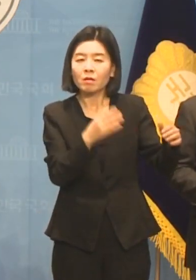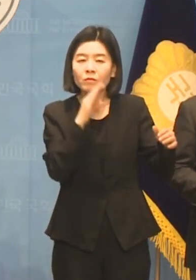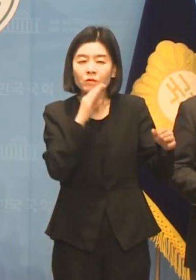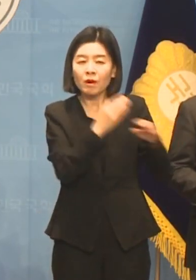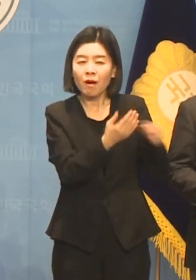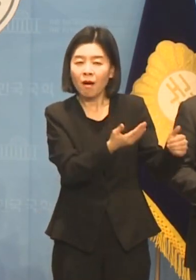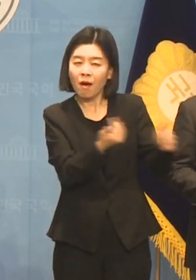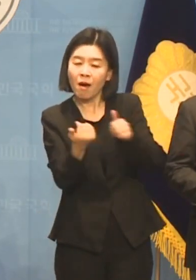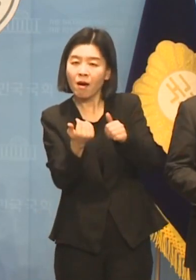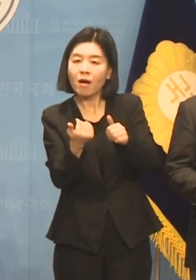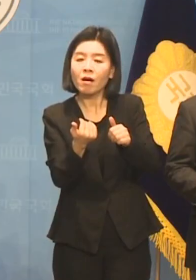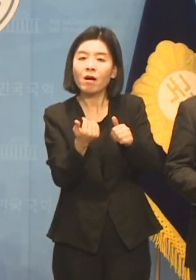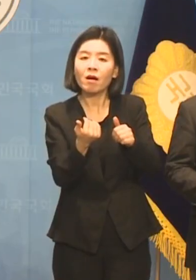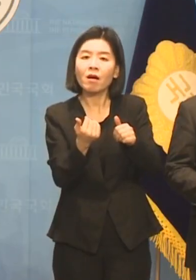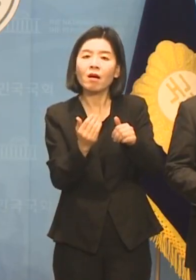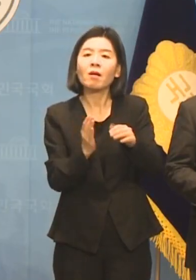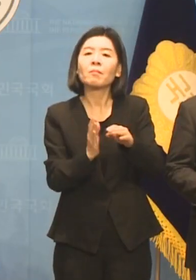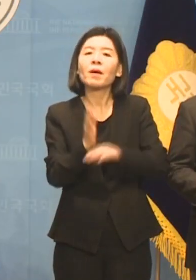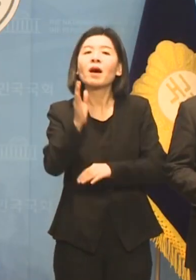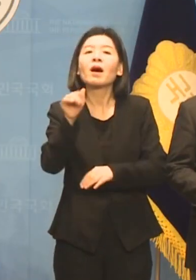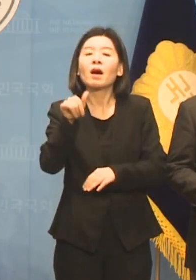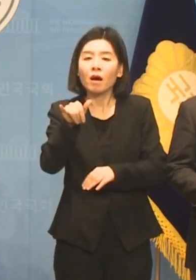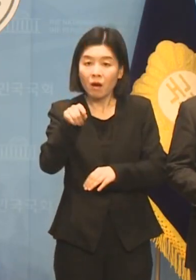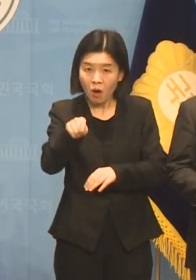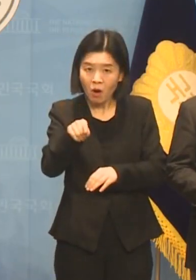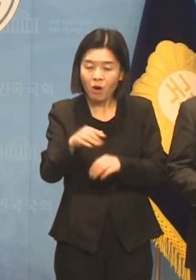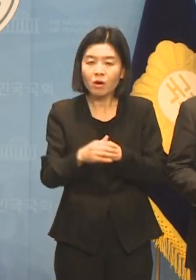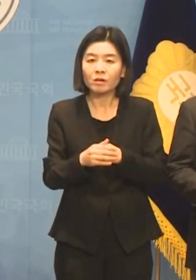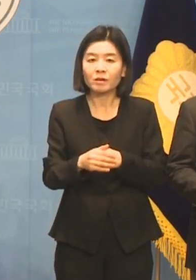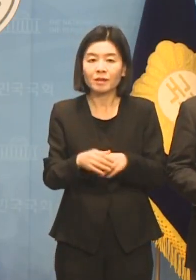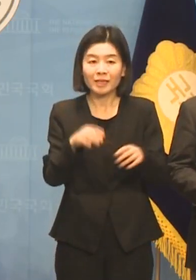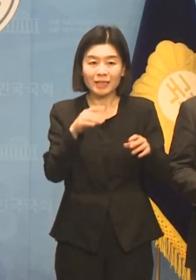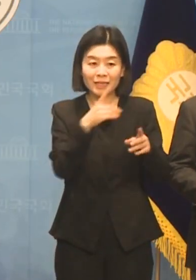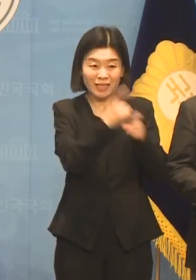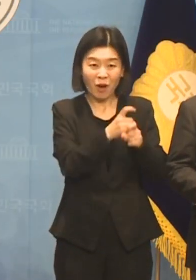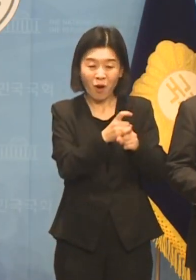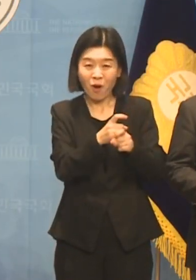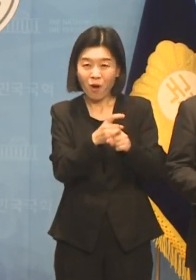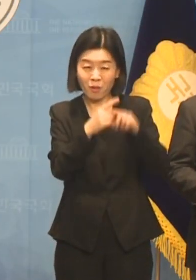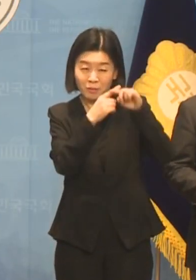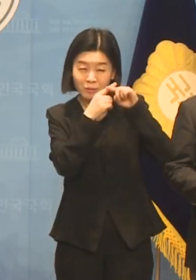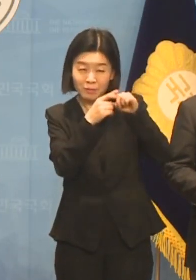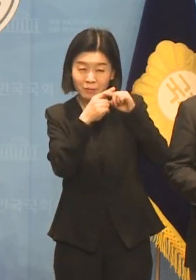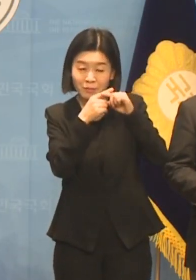갔습니다. 주목할 점은 적을 타격하라는 교신을